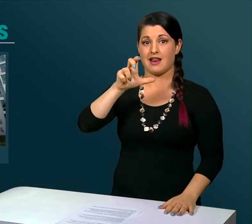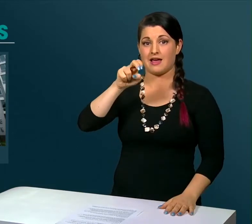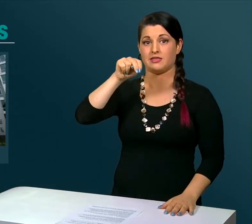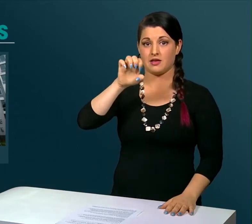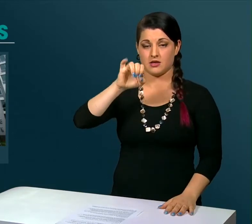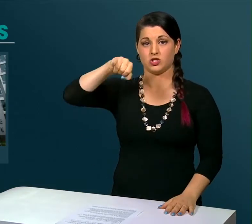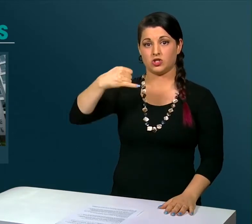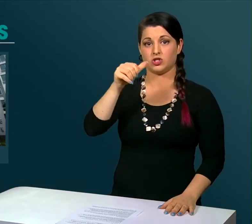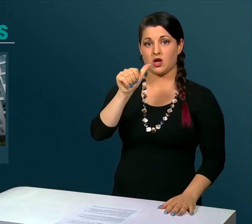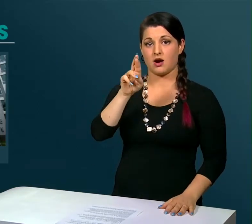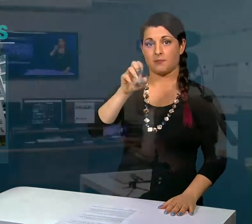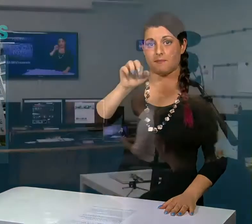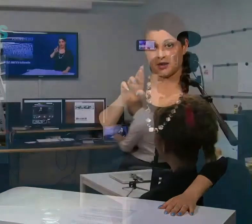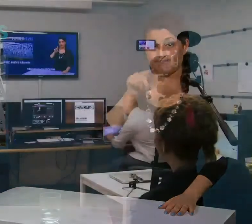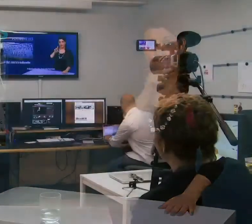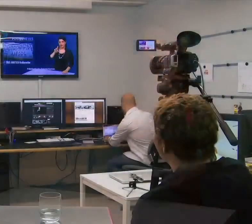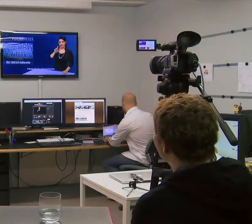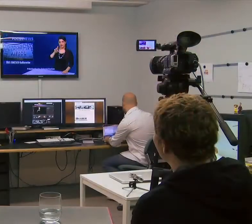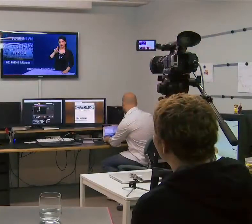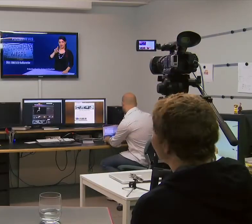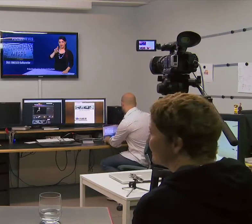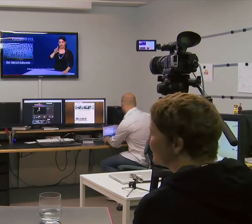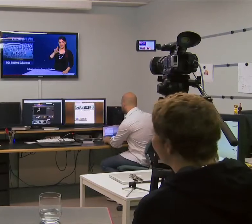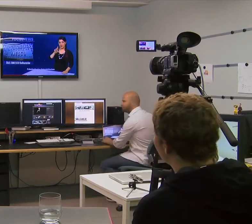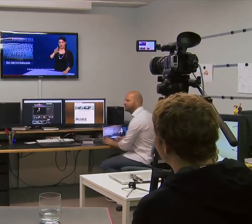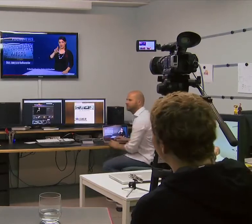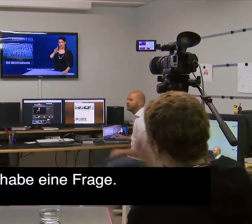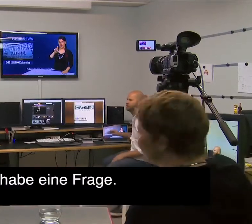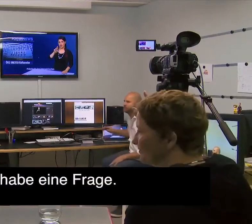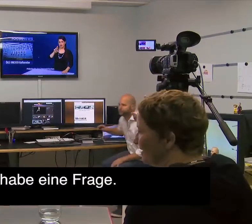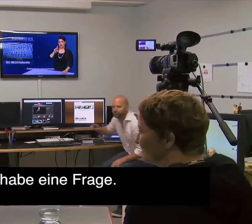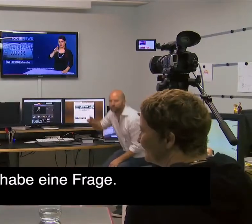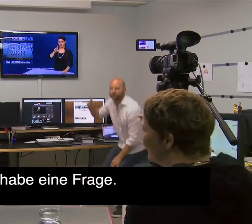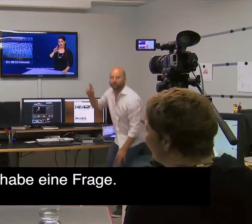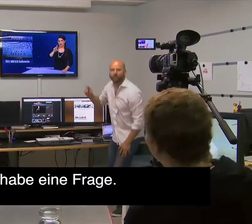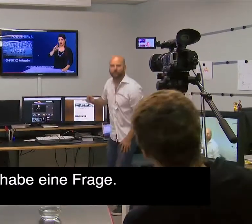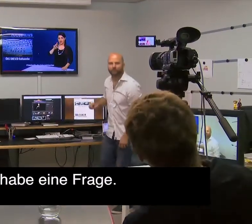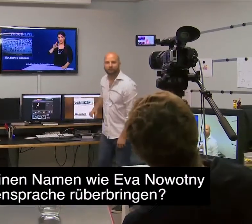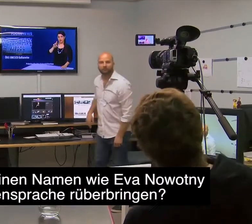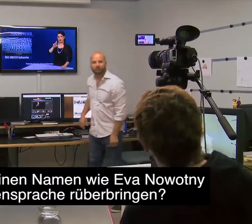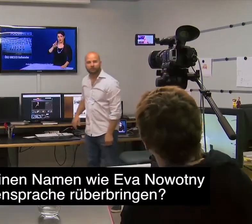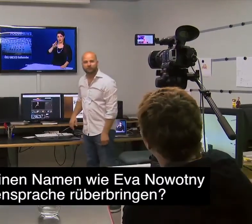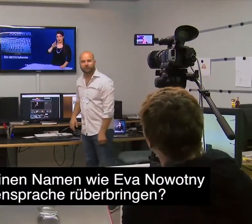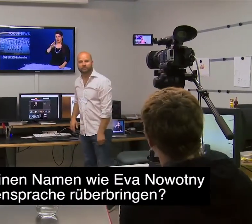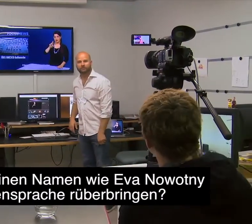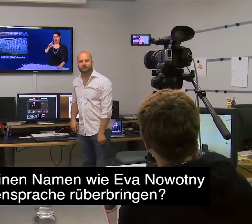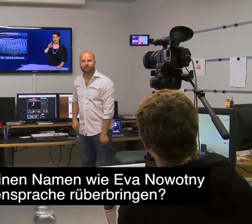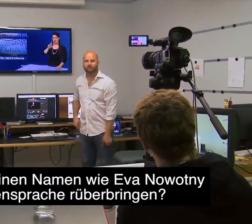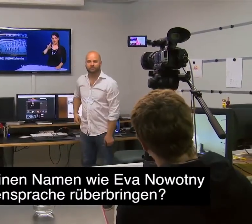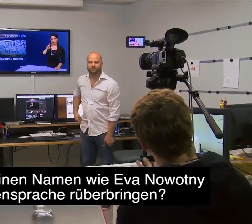Jarmer, Präsidentin des Österreichischen. Ich habe kurz eine Frage. Wie kann man denn so Namen wie